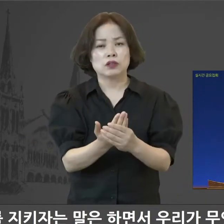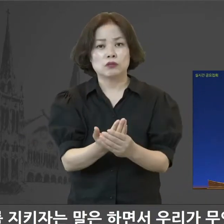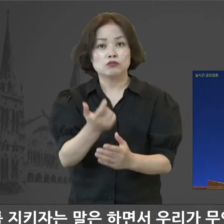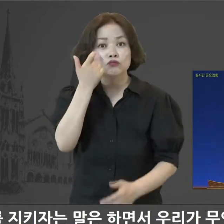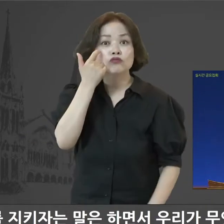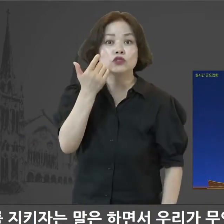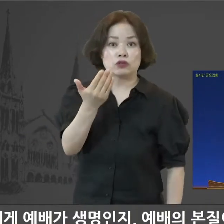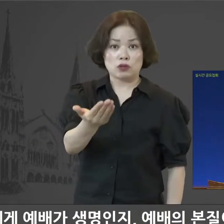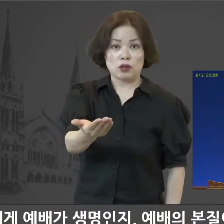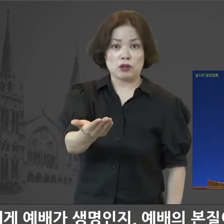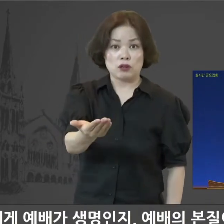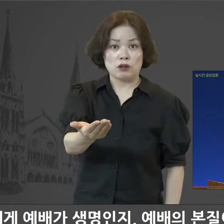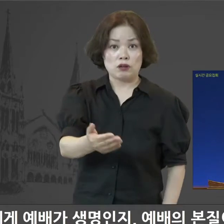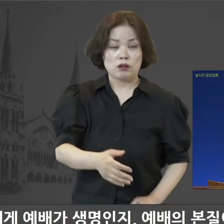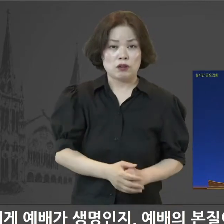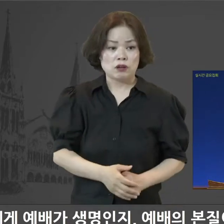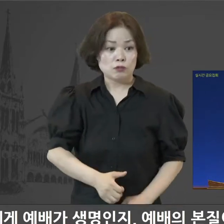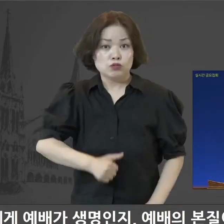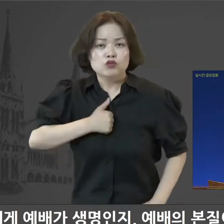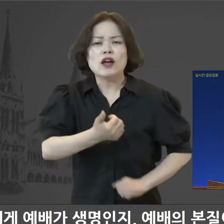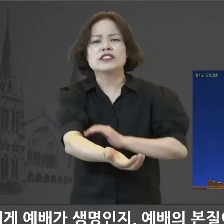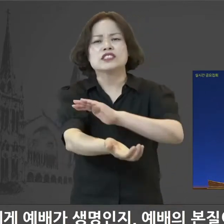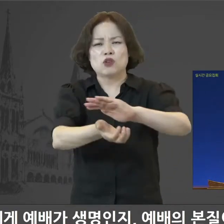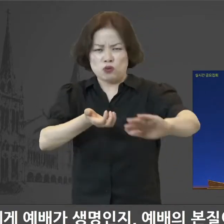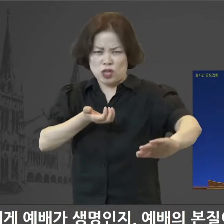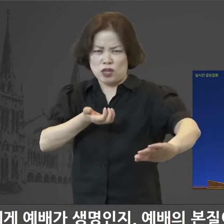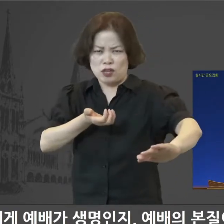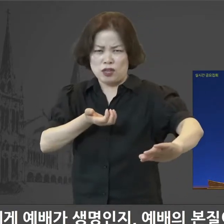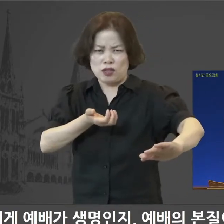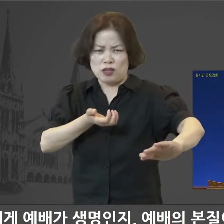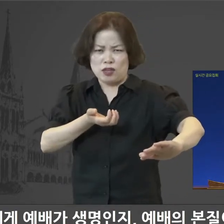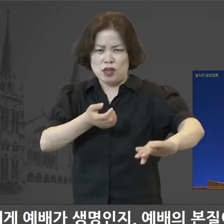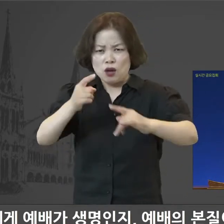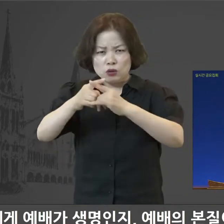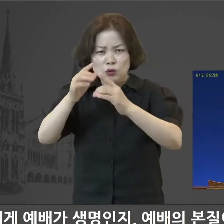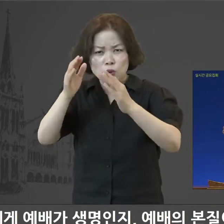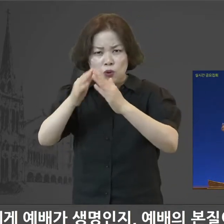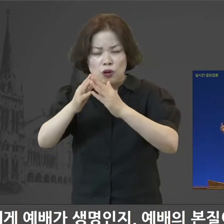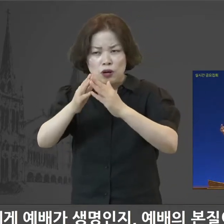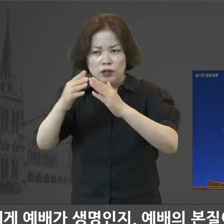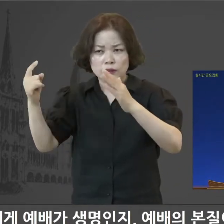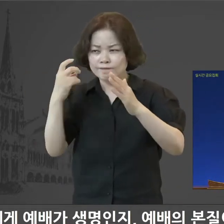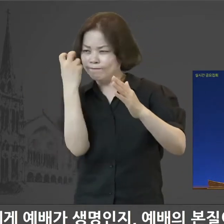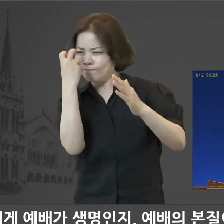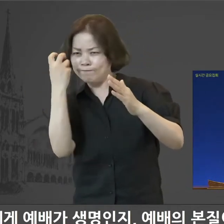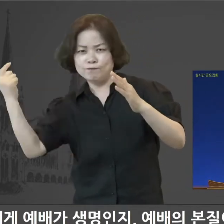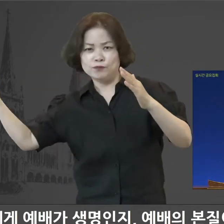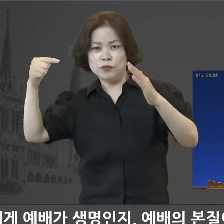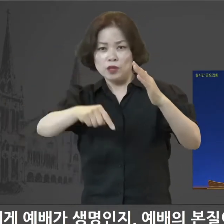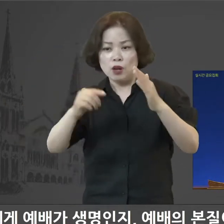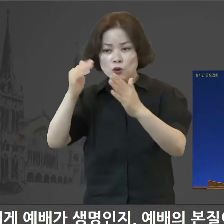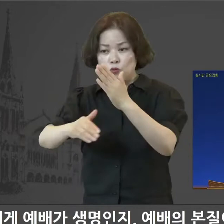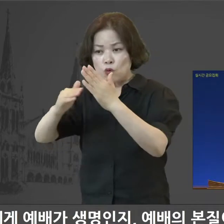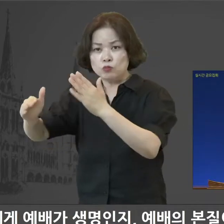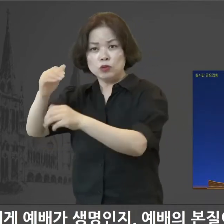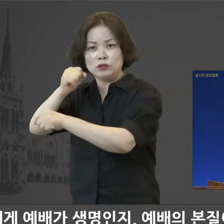겁니다. 분노하시기 전에. 그러니까 교회를 단속하겠다고 찾아온